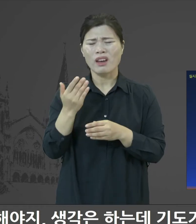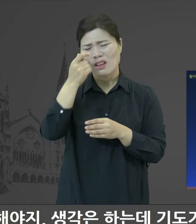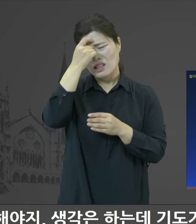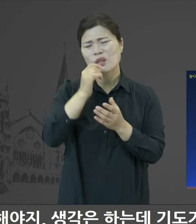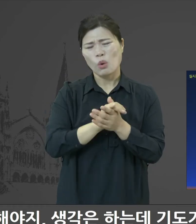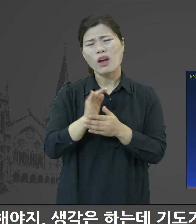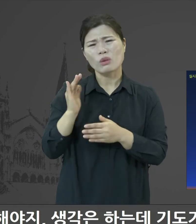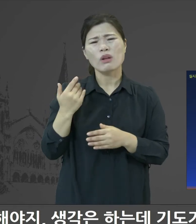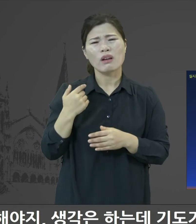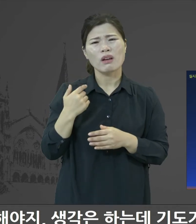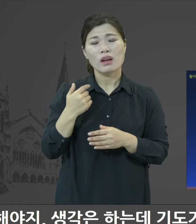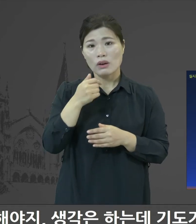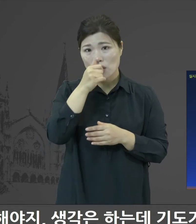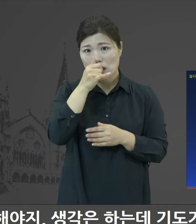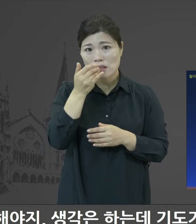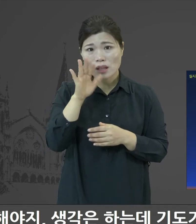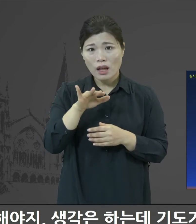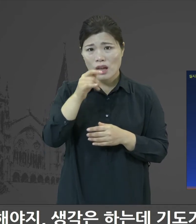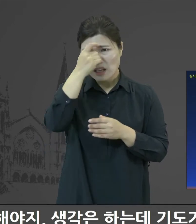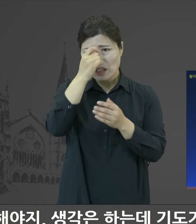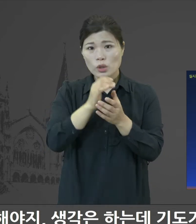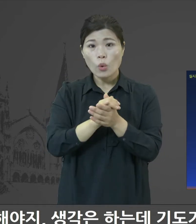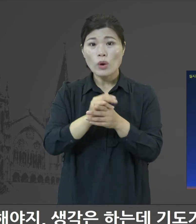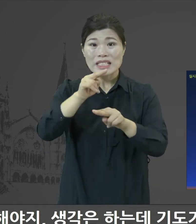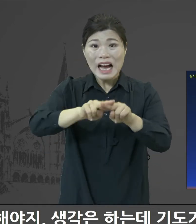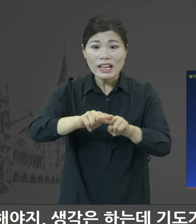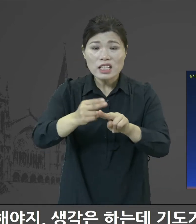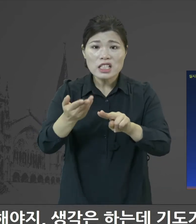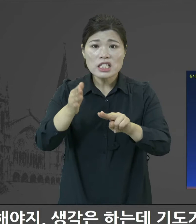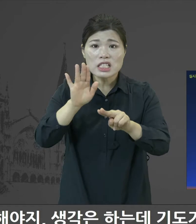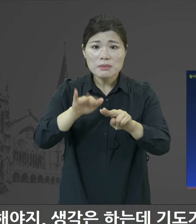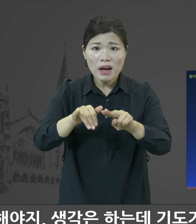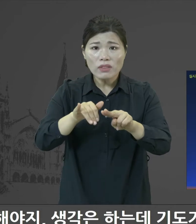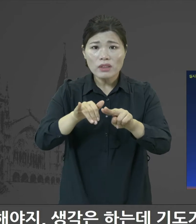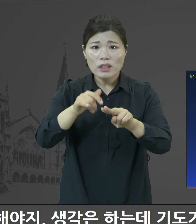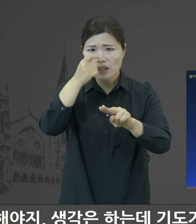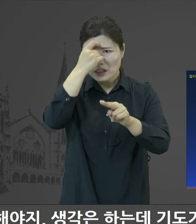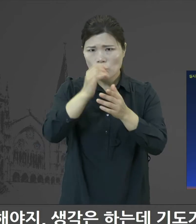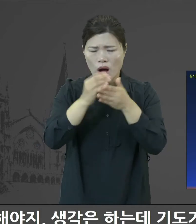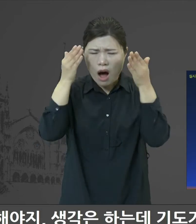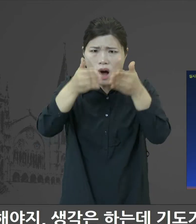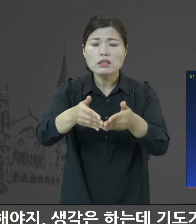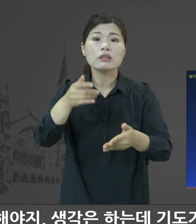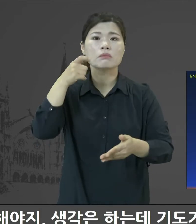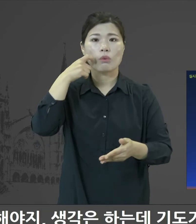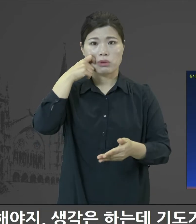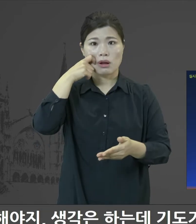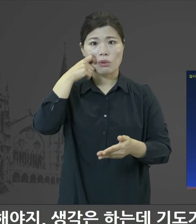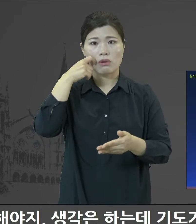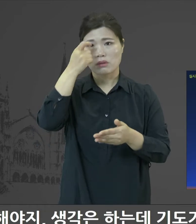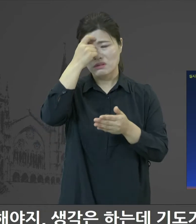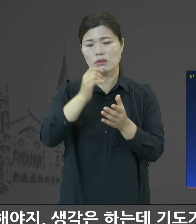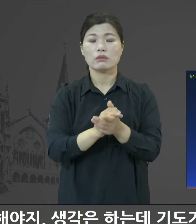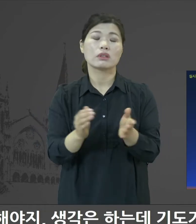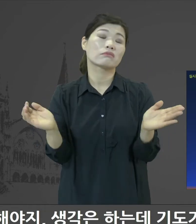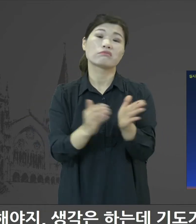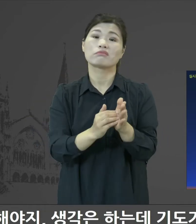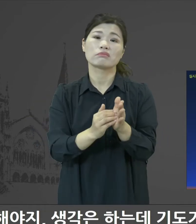자리로 나갔는데 기도의 줄을 못 잡고 계속 맴 돌다가 기도를 끝내는